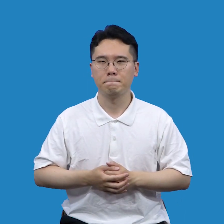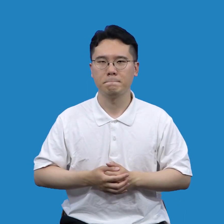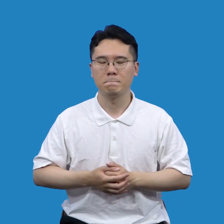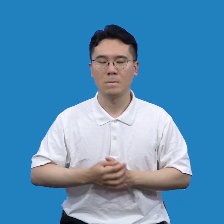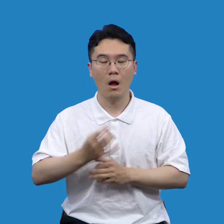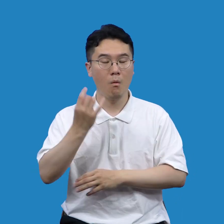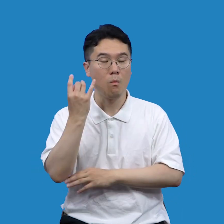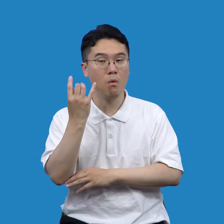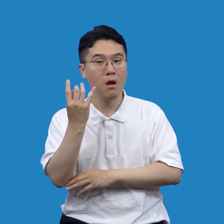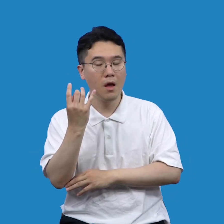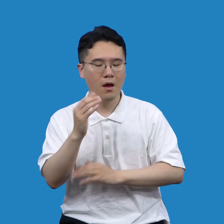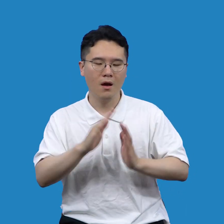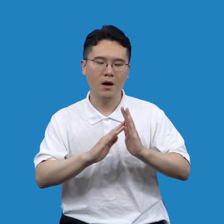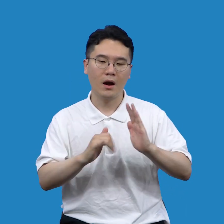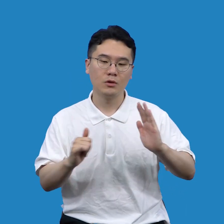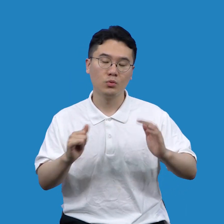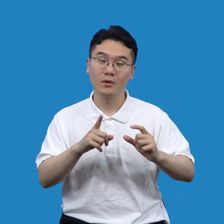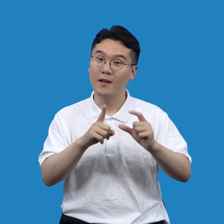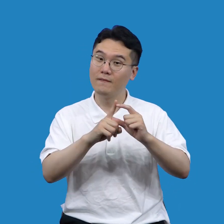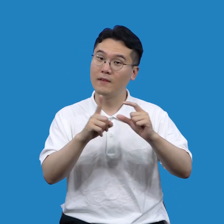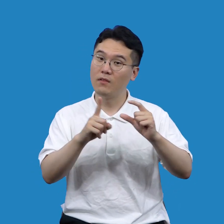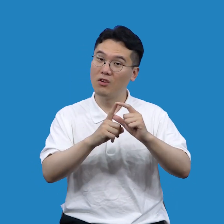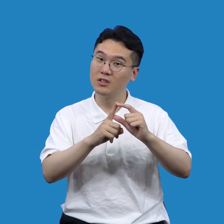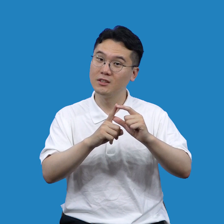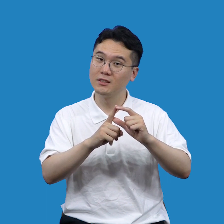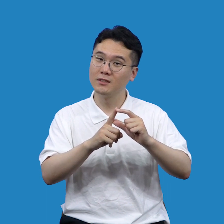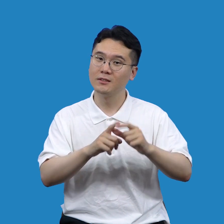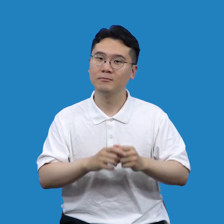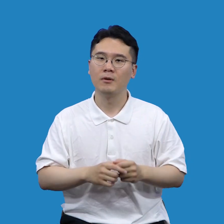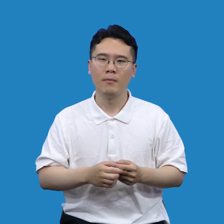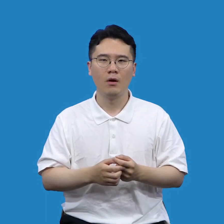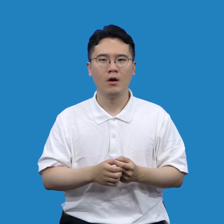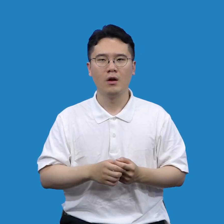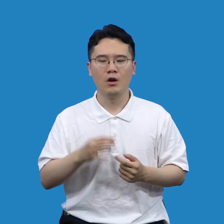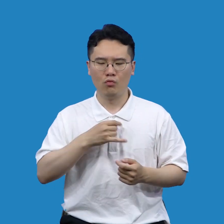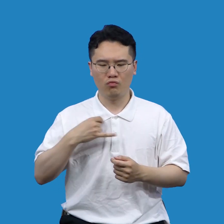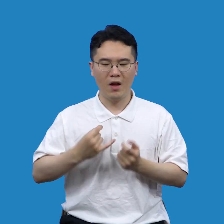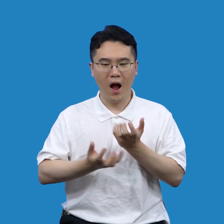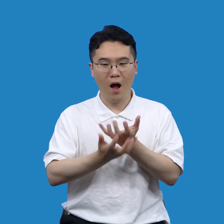본래요, 가족이라는 단어는 사실은 한문도 아니고